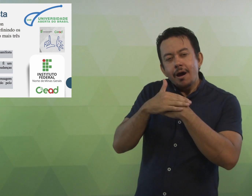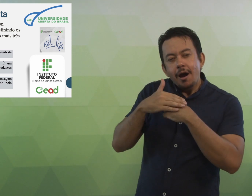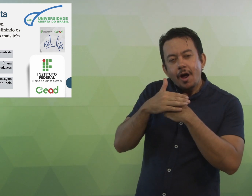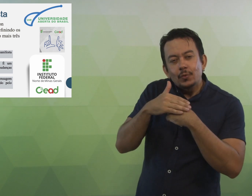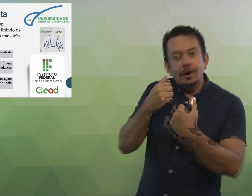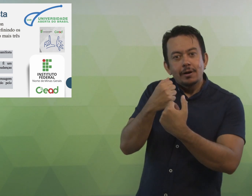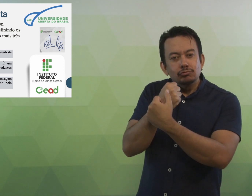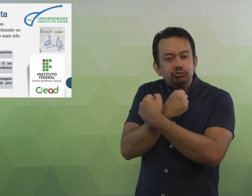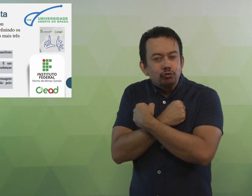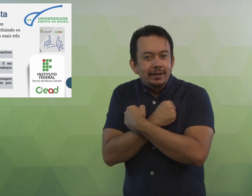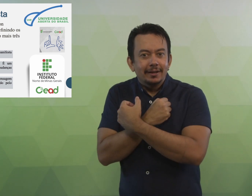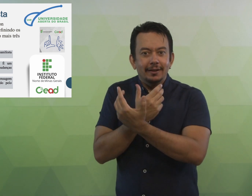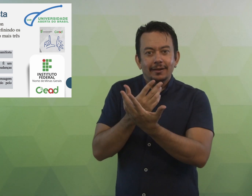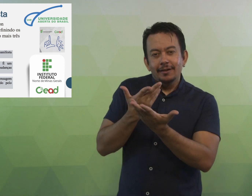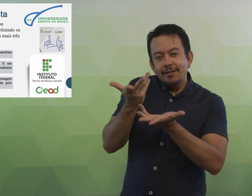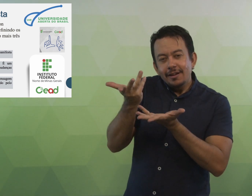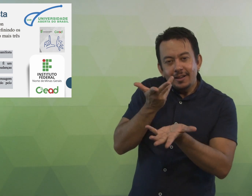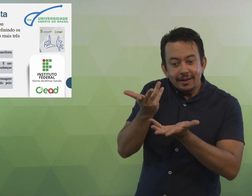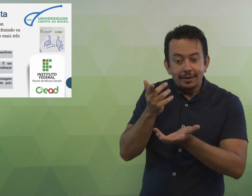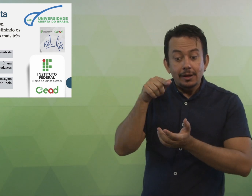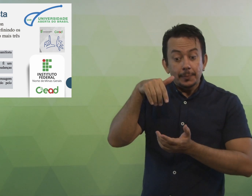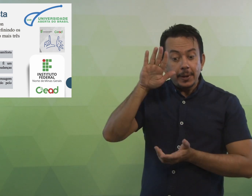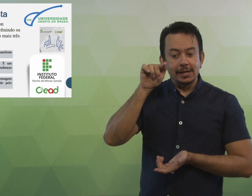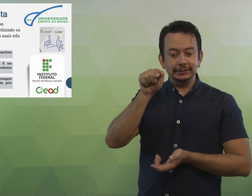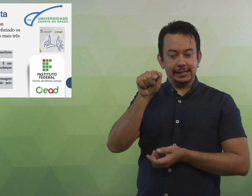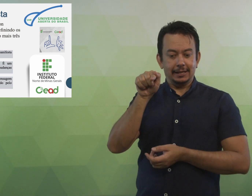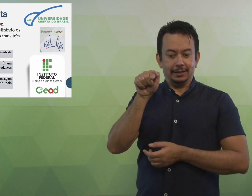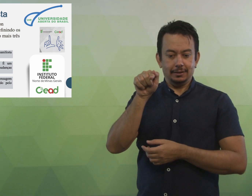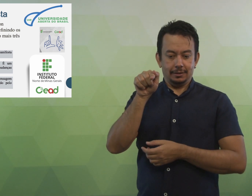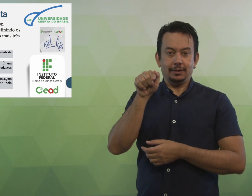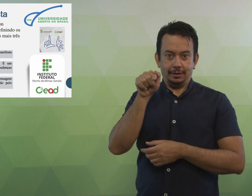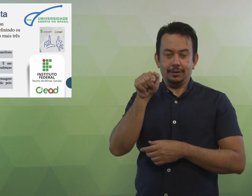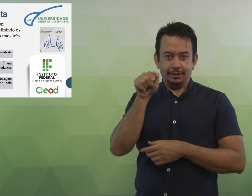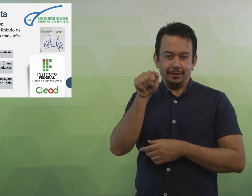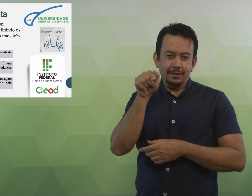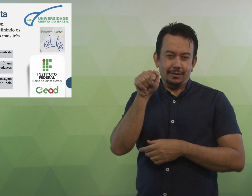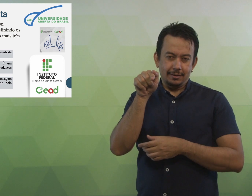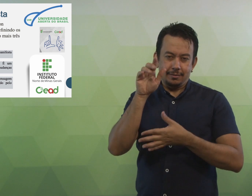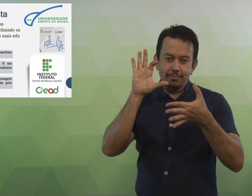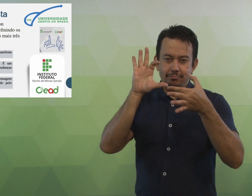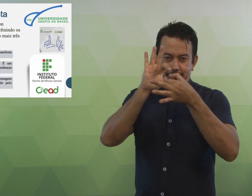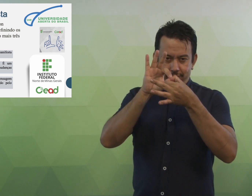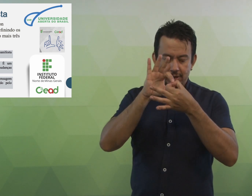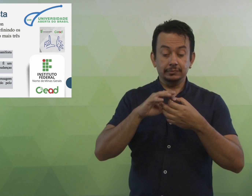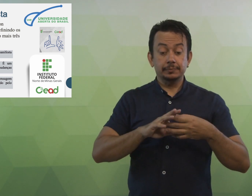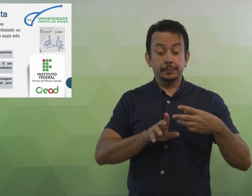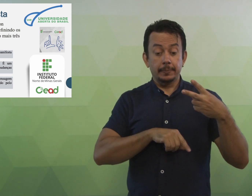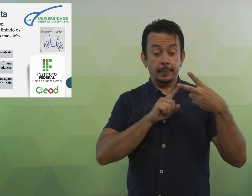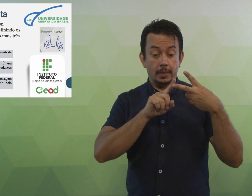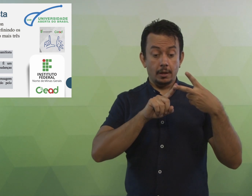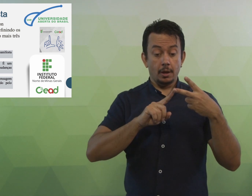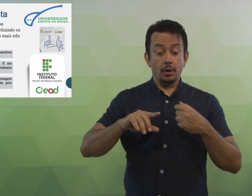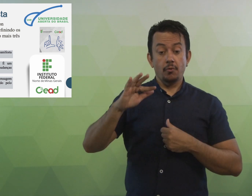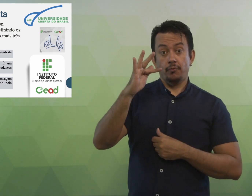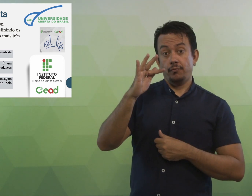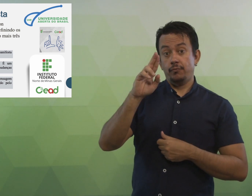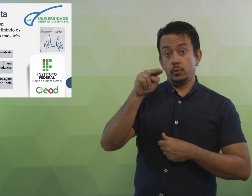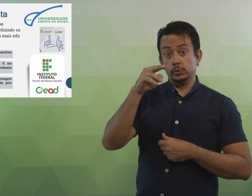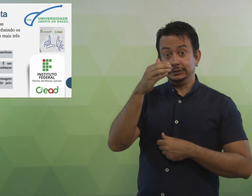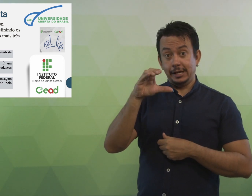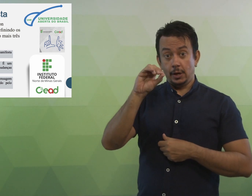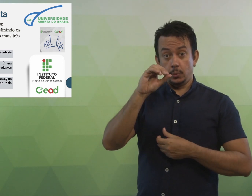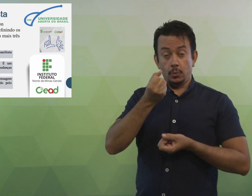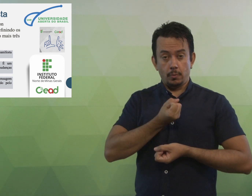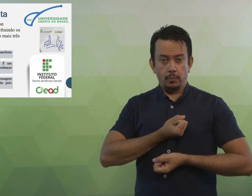desejo e a necessidade de se comunicar. A pessoa quer se comunicar, quer um contato físico, um abraço, um toque.